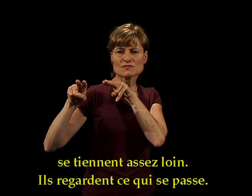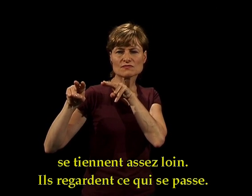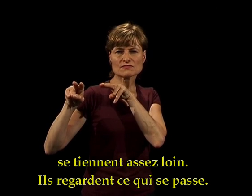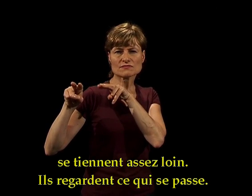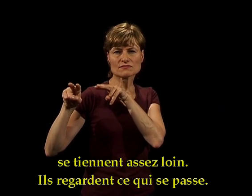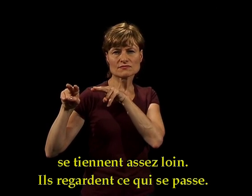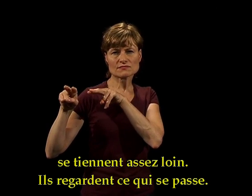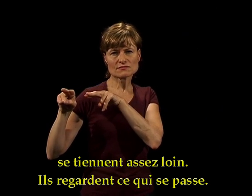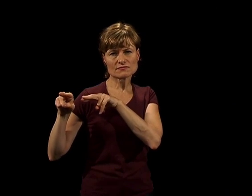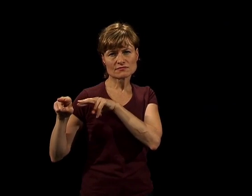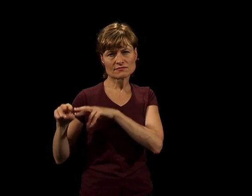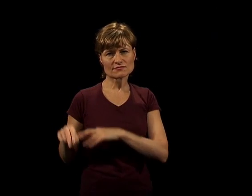regardent ce qui se passe.